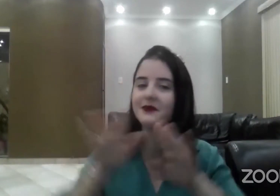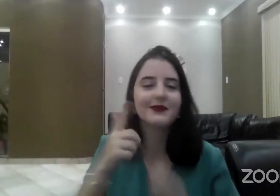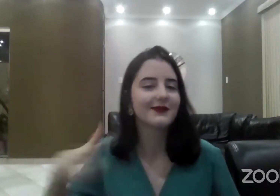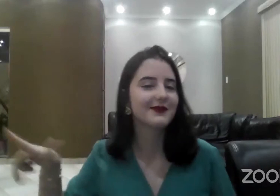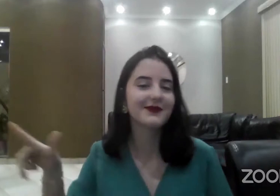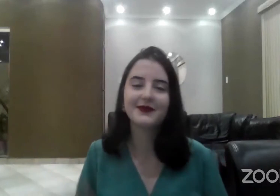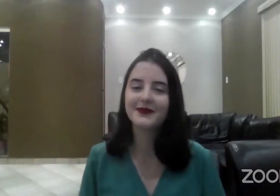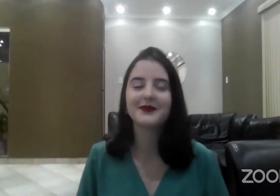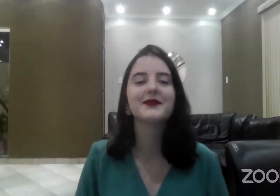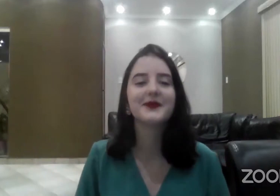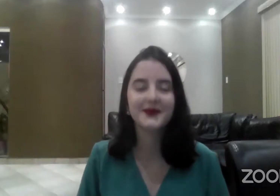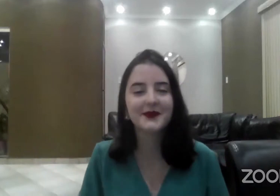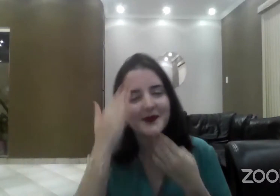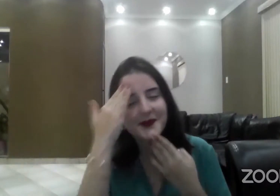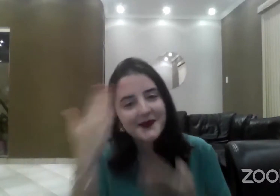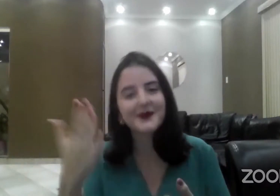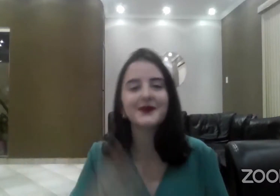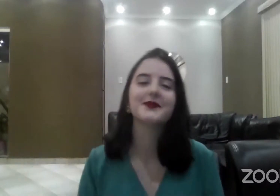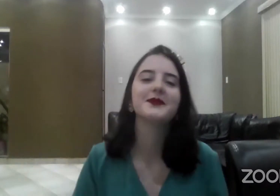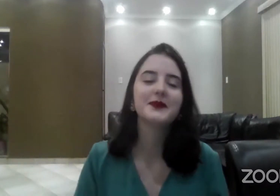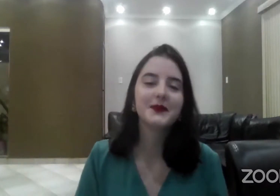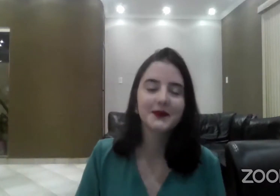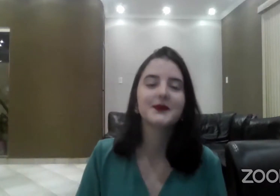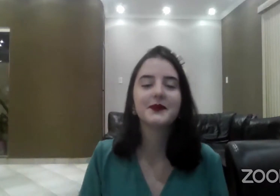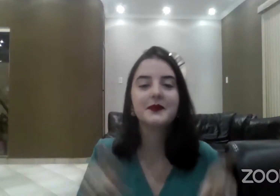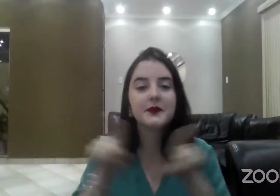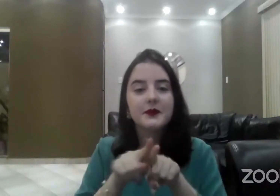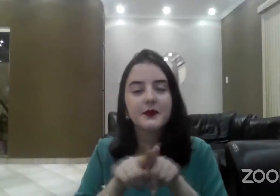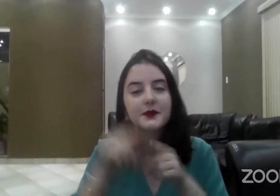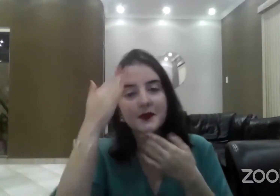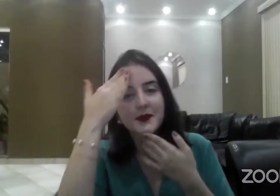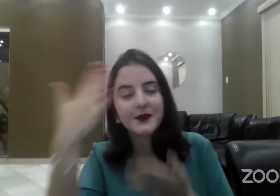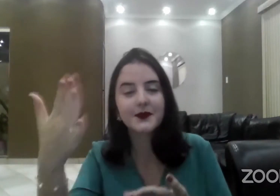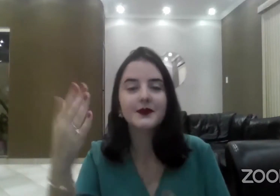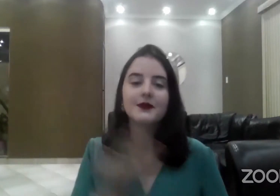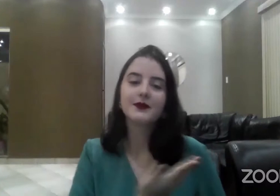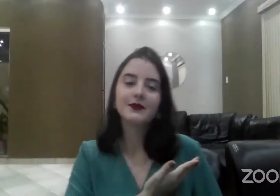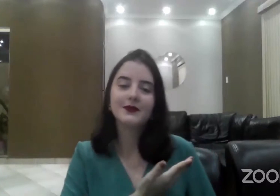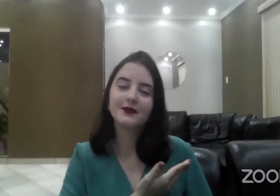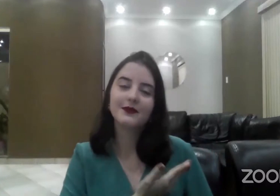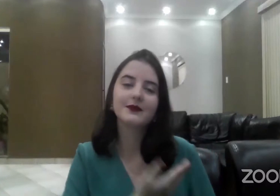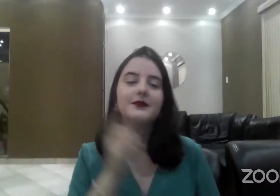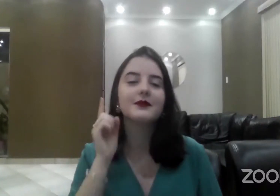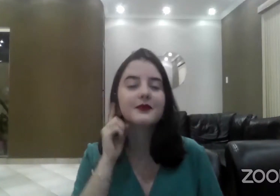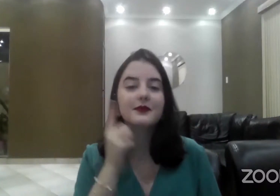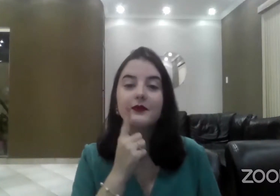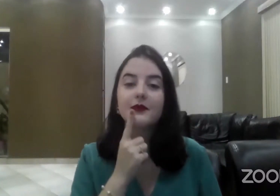e todos os outros. Muito obrigada. Também, muito obrigada aos meus